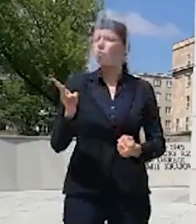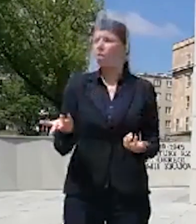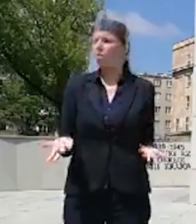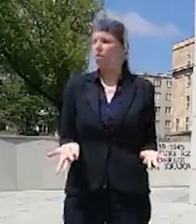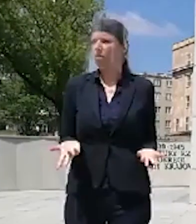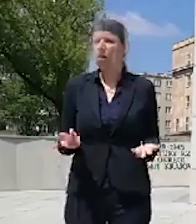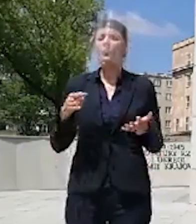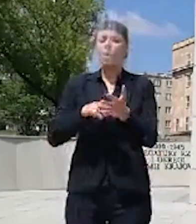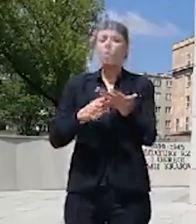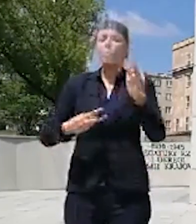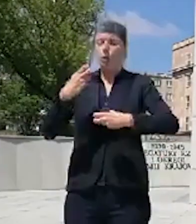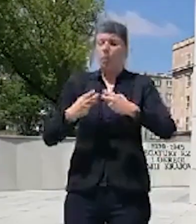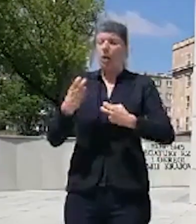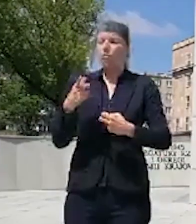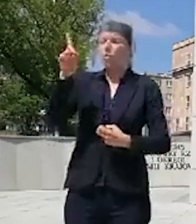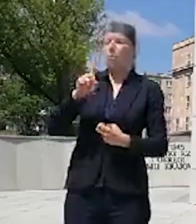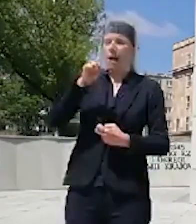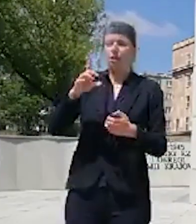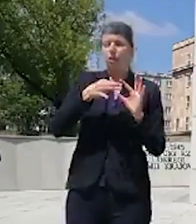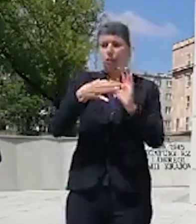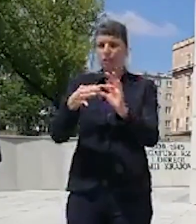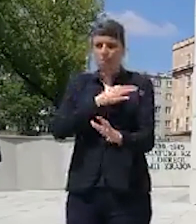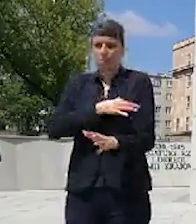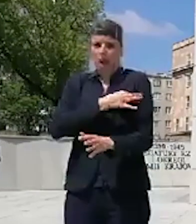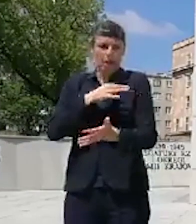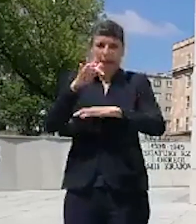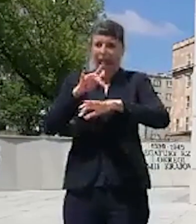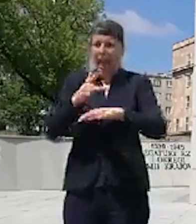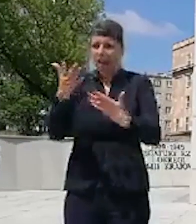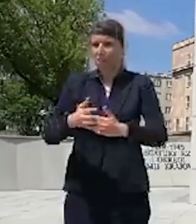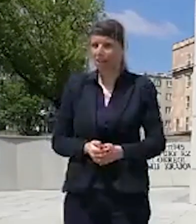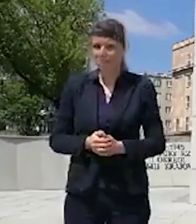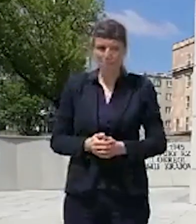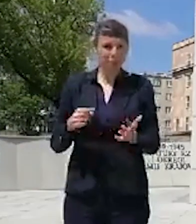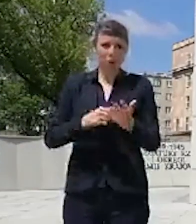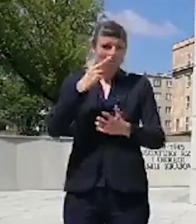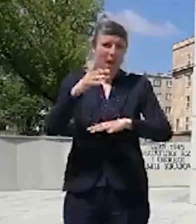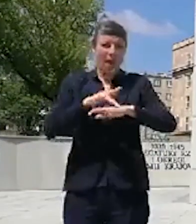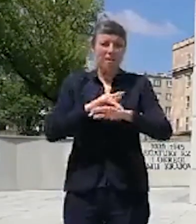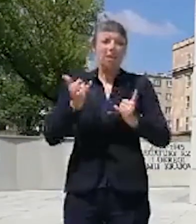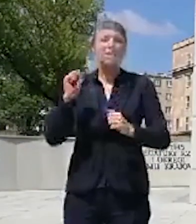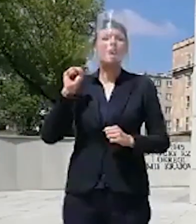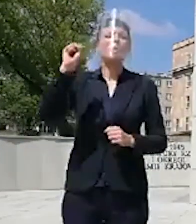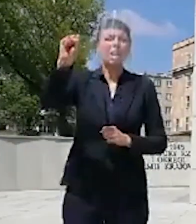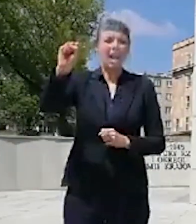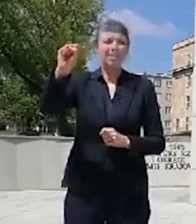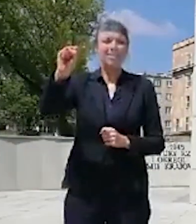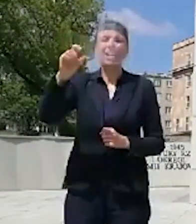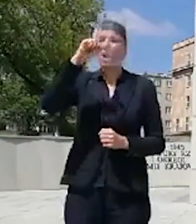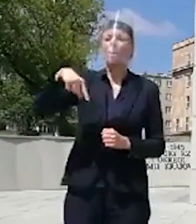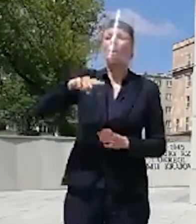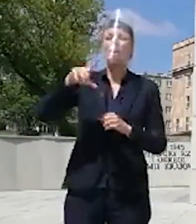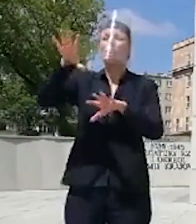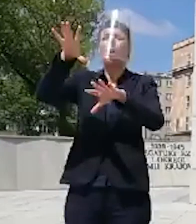doprowadziło spartyjnienie państwa. I to jest właśnie to, jak dzisiaj jest rozumiana demokracja przez tych, którzy mienią się jej obrońcami.